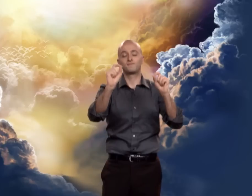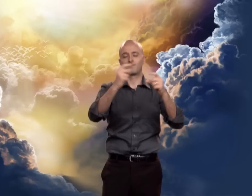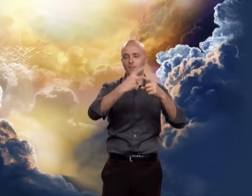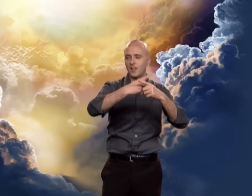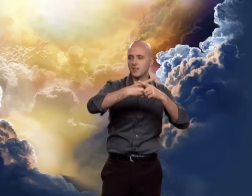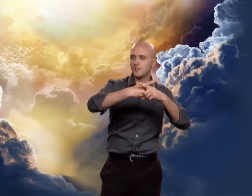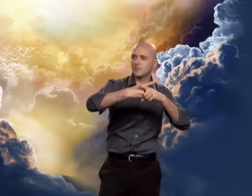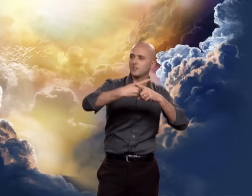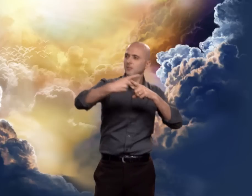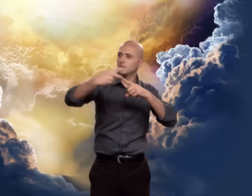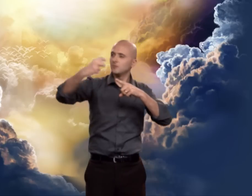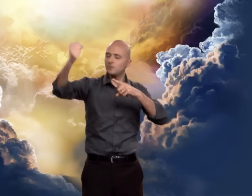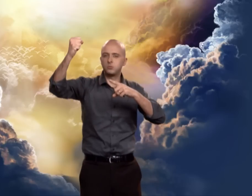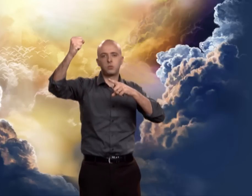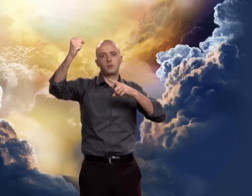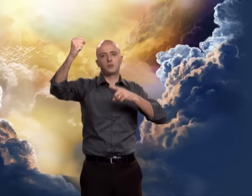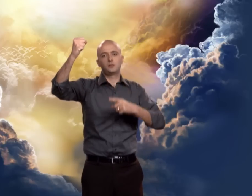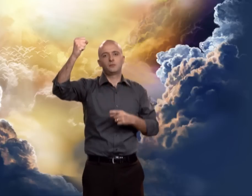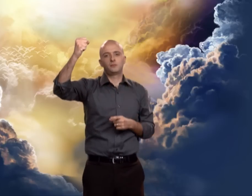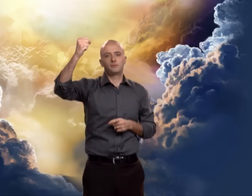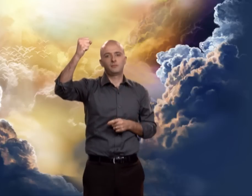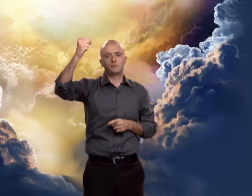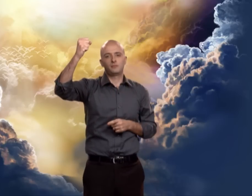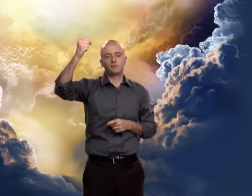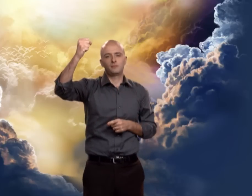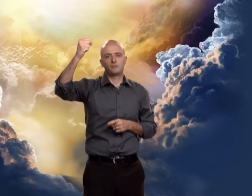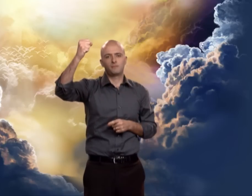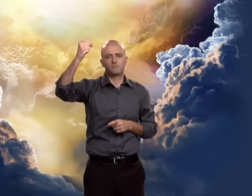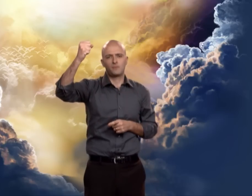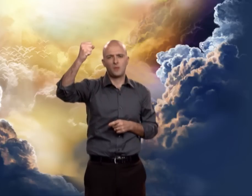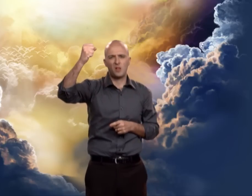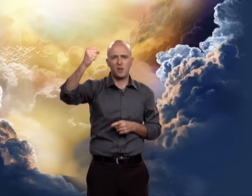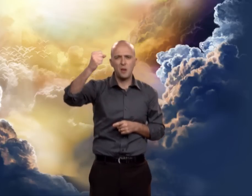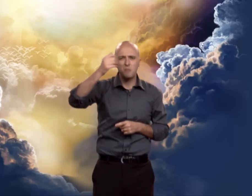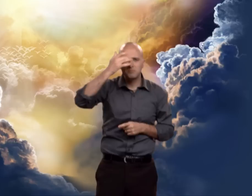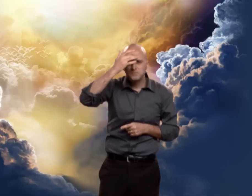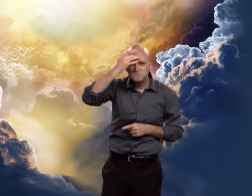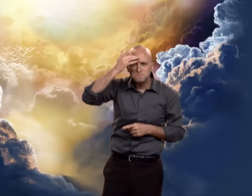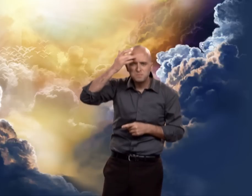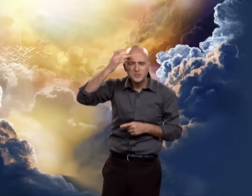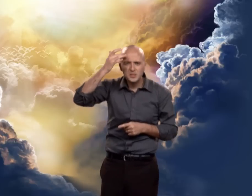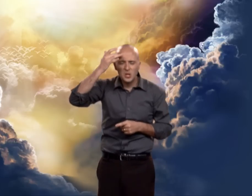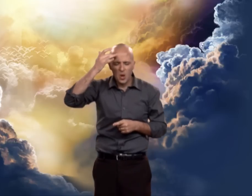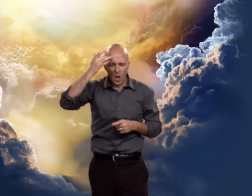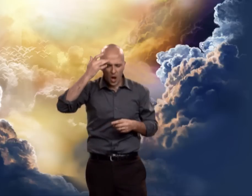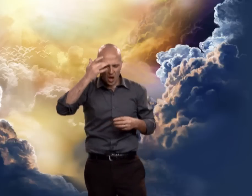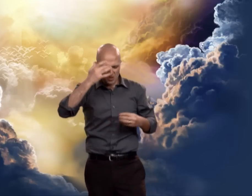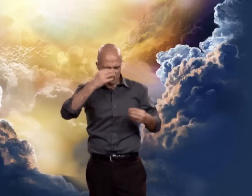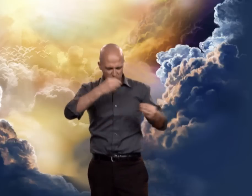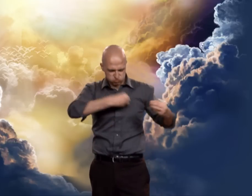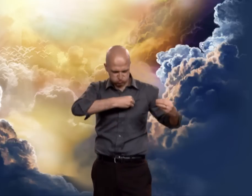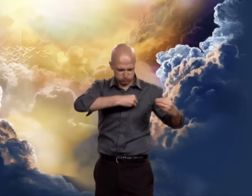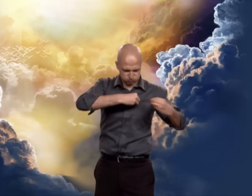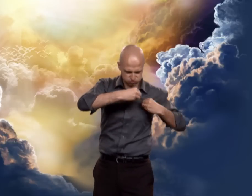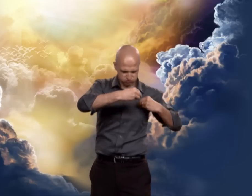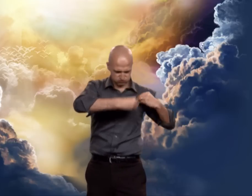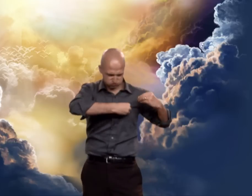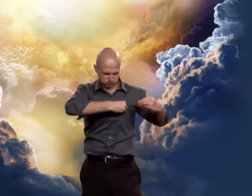dariam boas-vindas à destruição para que pudessem esconder-se da face de quem morreu para salvá-los. O destino